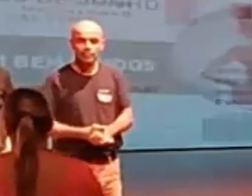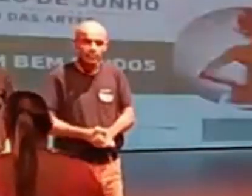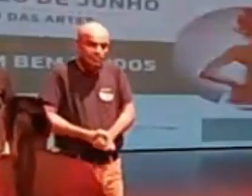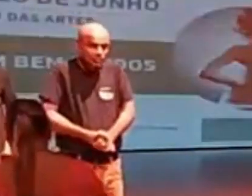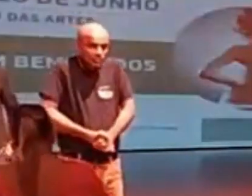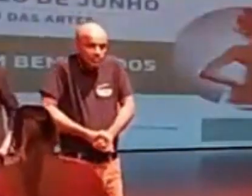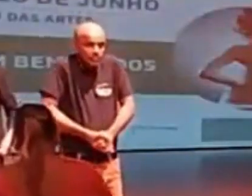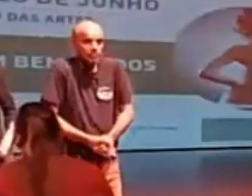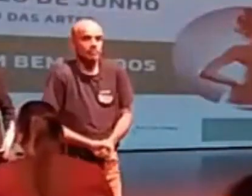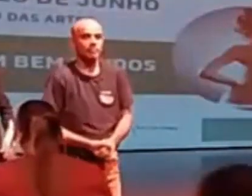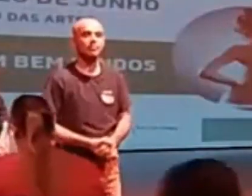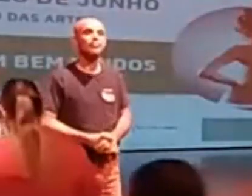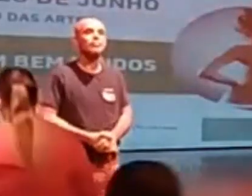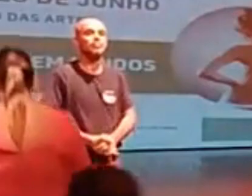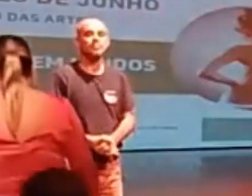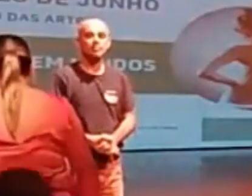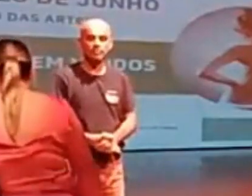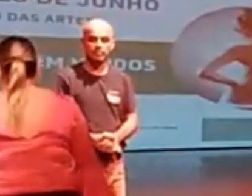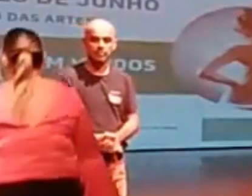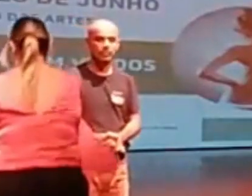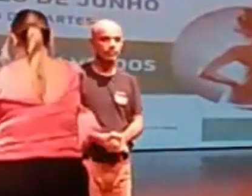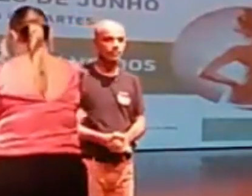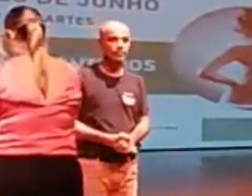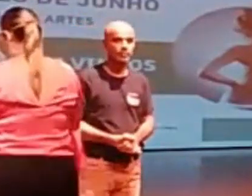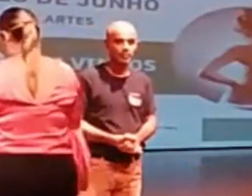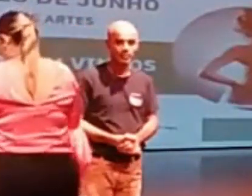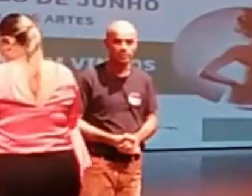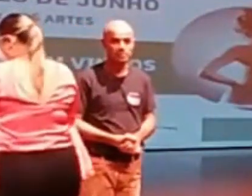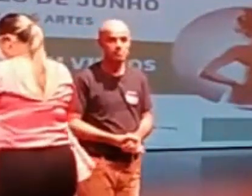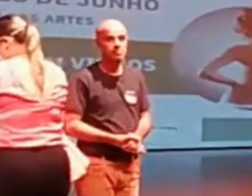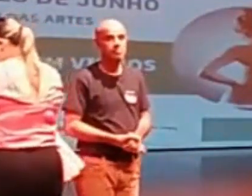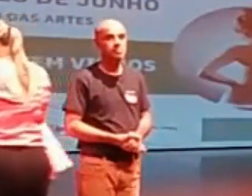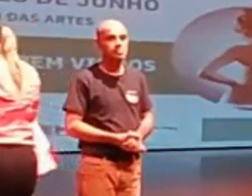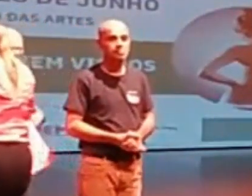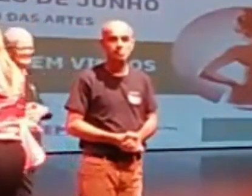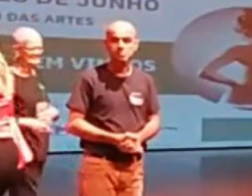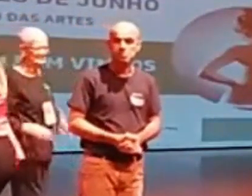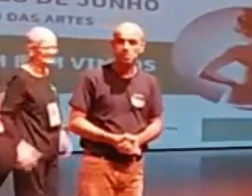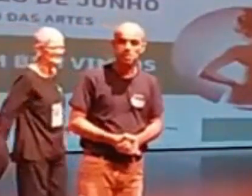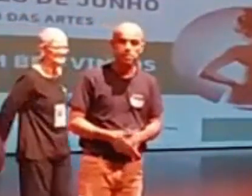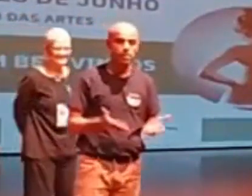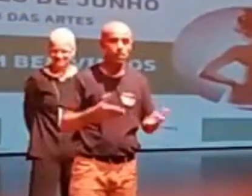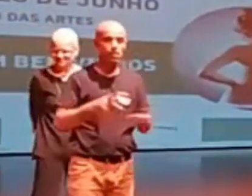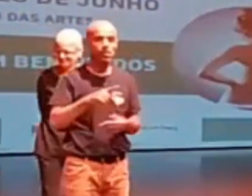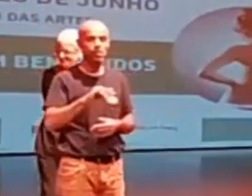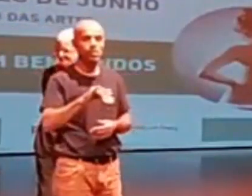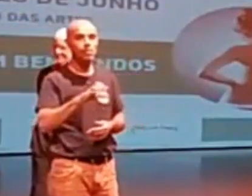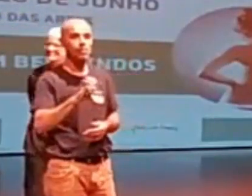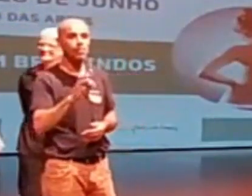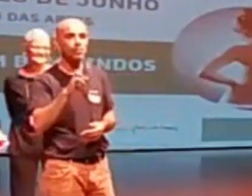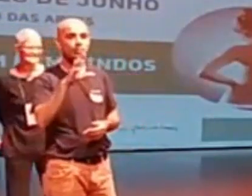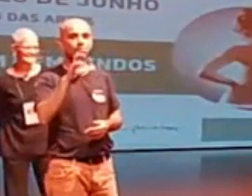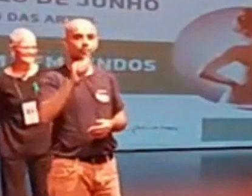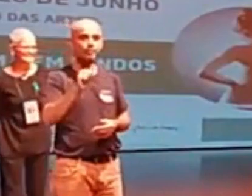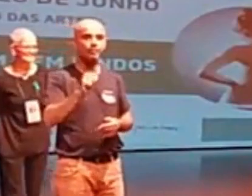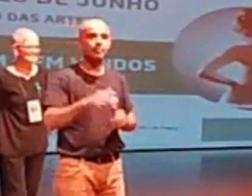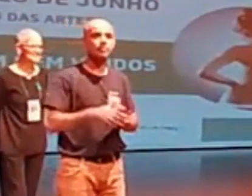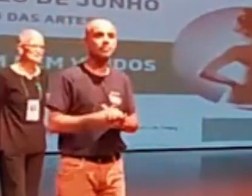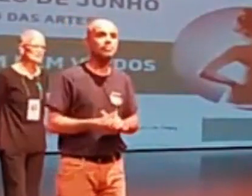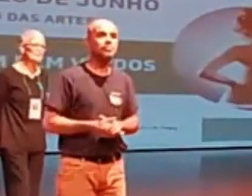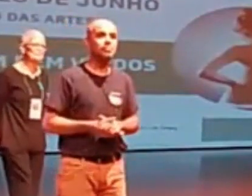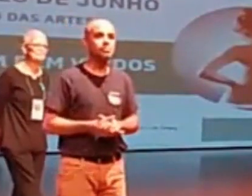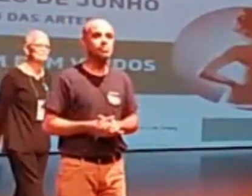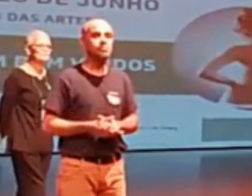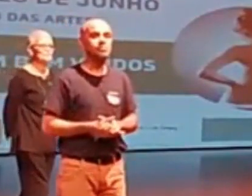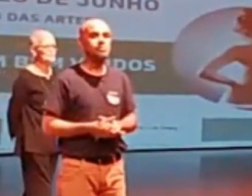Convidamos aqui ao palco a vereadora Michele, que vai acompanhar a Pietra. A gente convida aqui a Pietra, junto com os